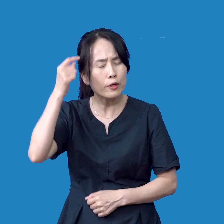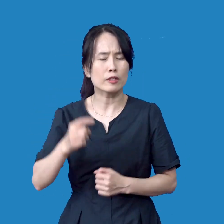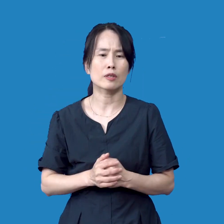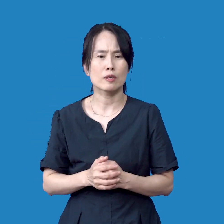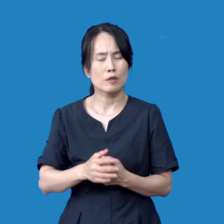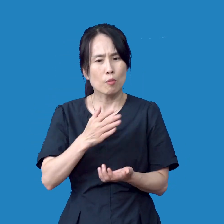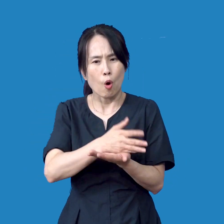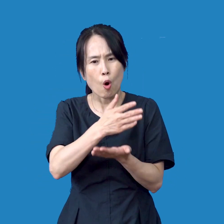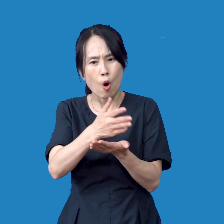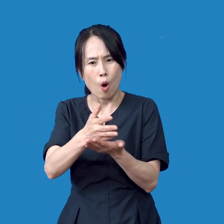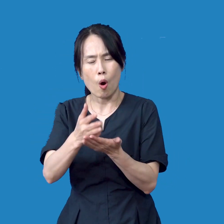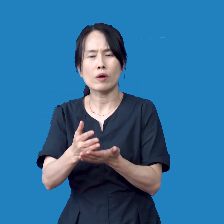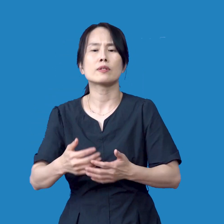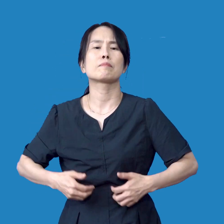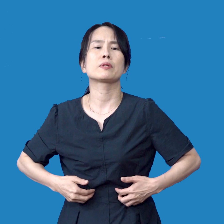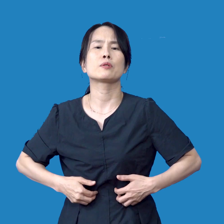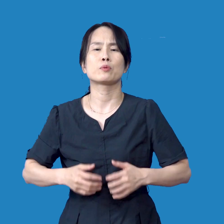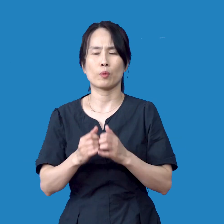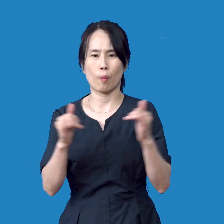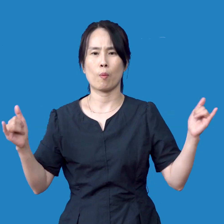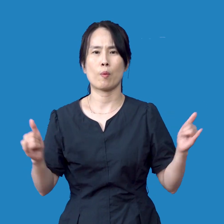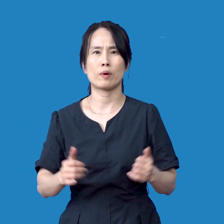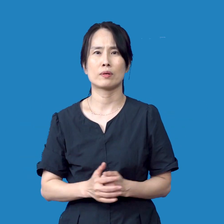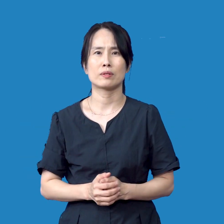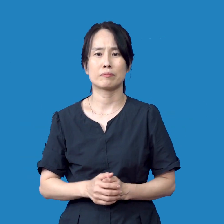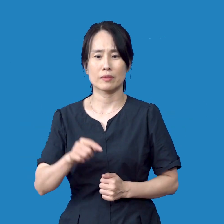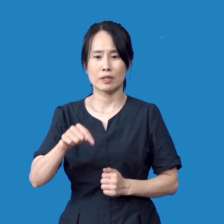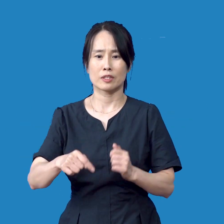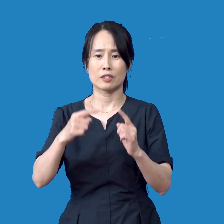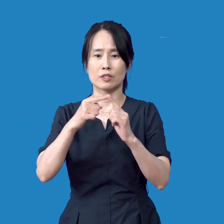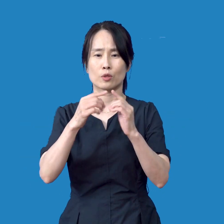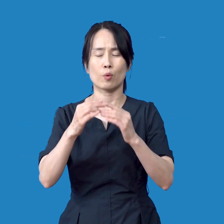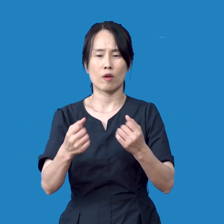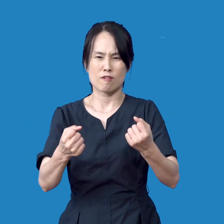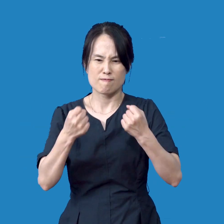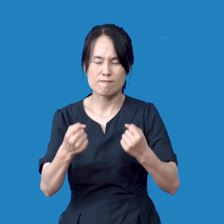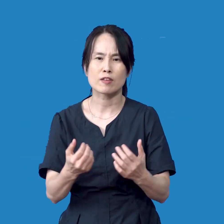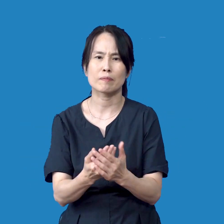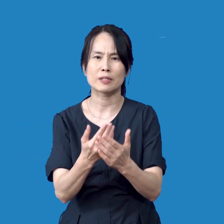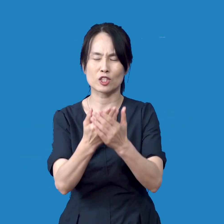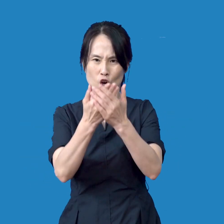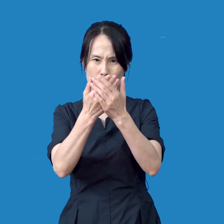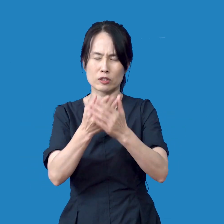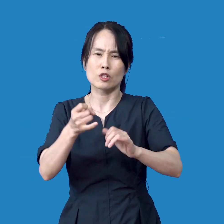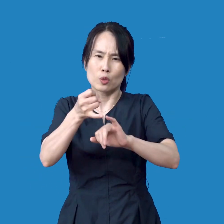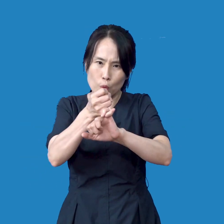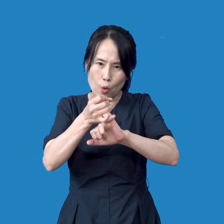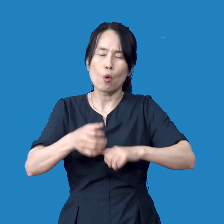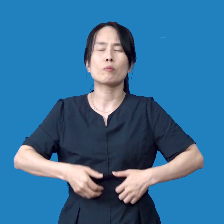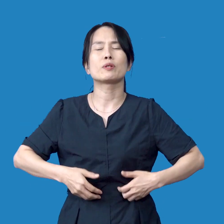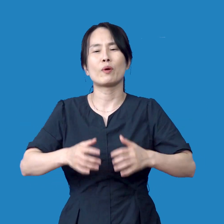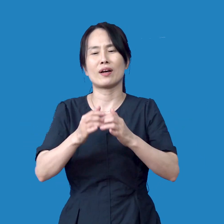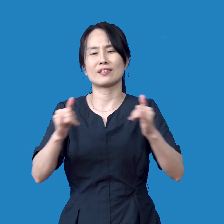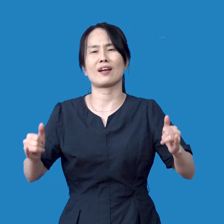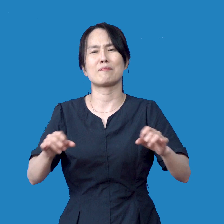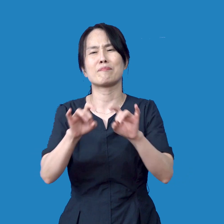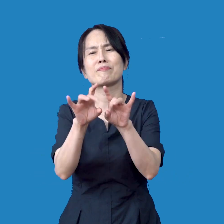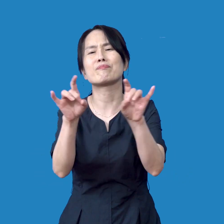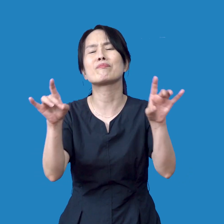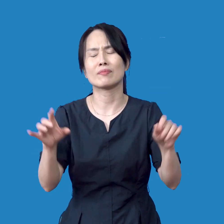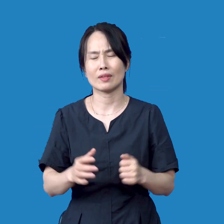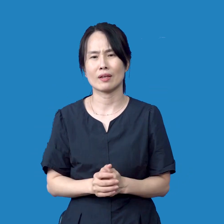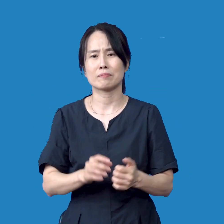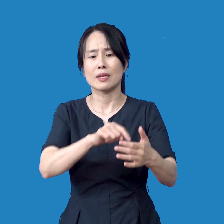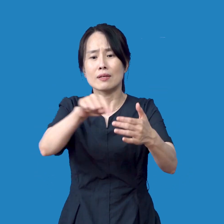뭐 다 필요한 사람들입니다. 이 교회를 건강하게 성장시킬 꼭 필요한 사람들입니다. 그